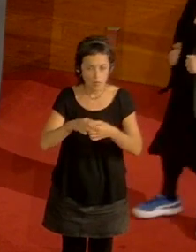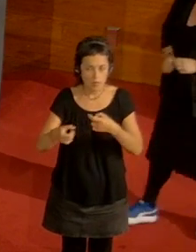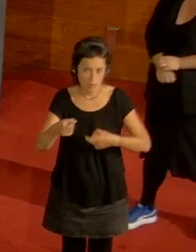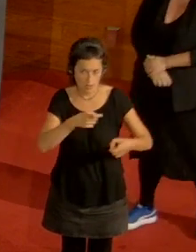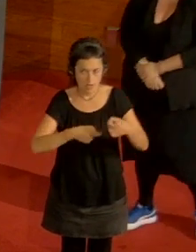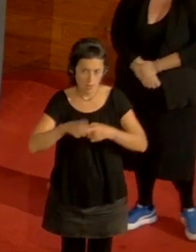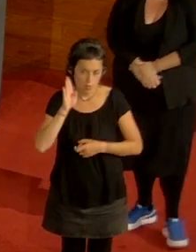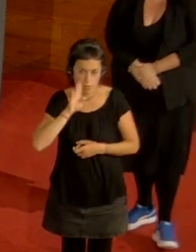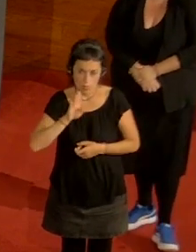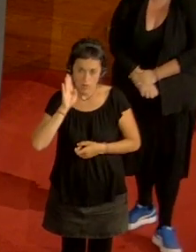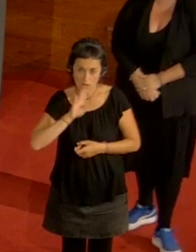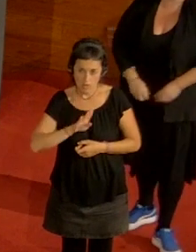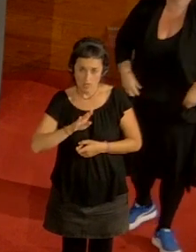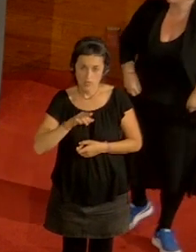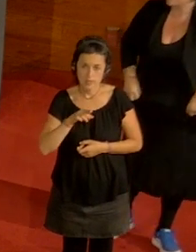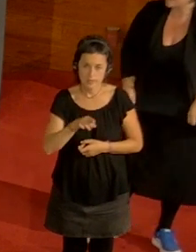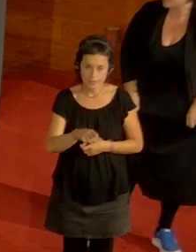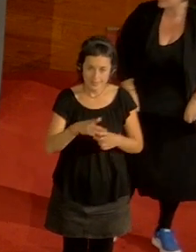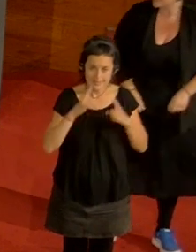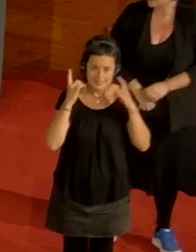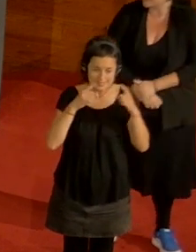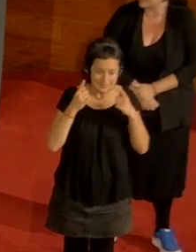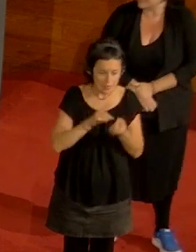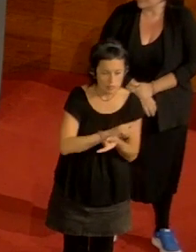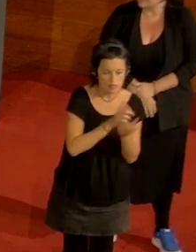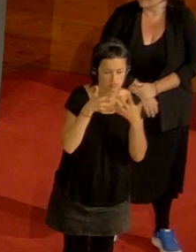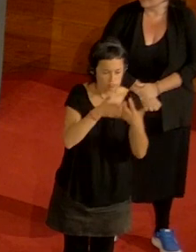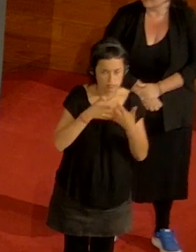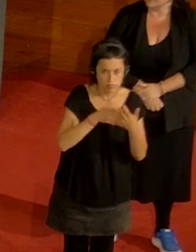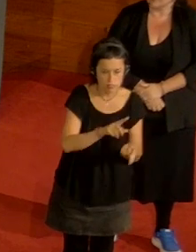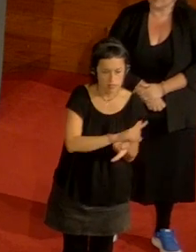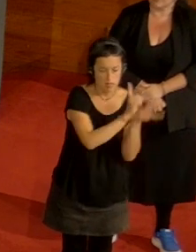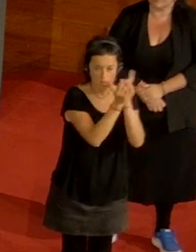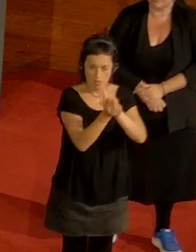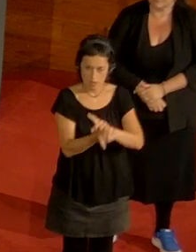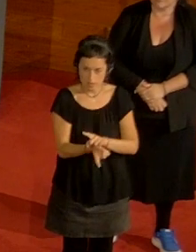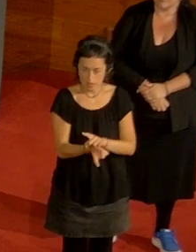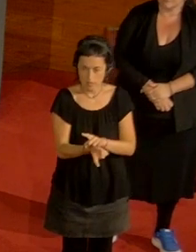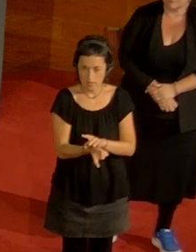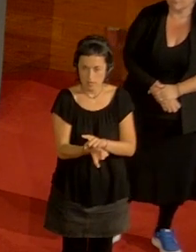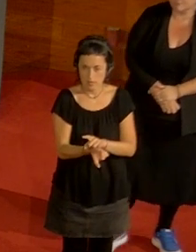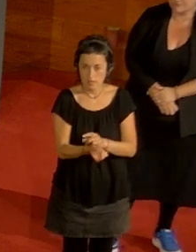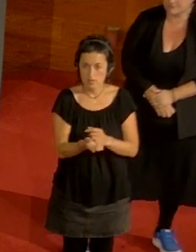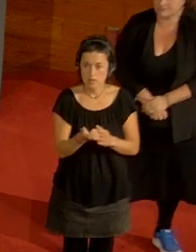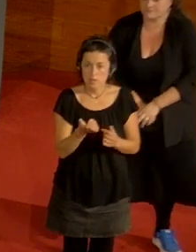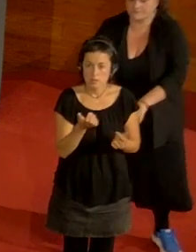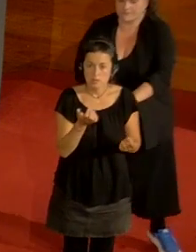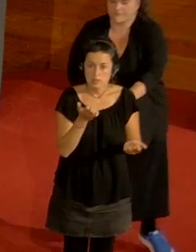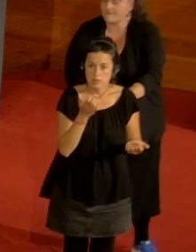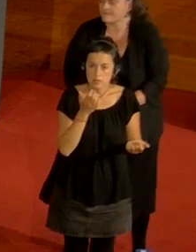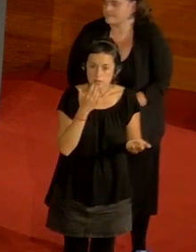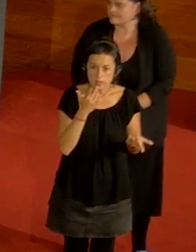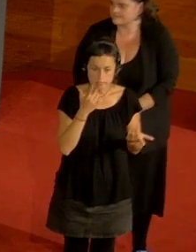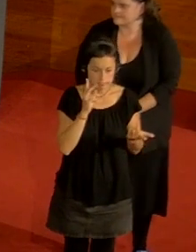movilización para modificar las cosas para cambiar las cosas y en el momento en el que advertimos que hay que que que que esas